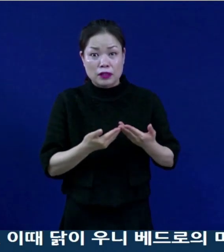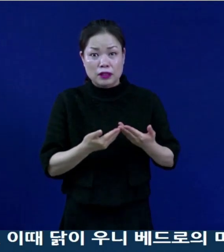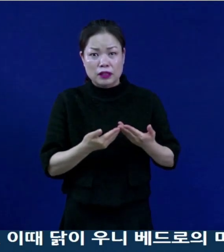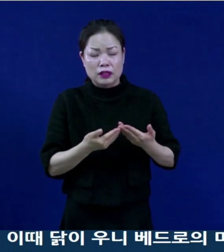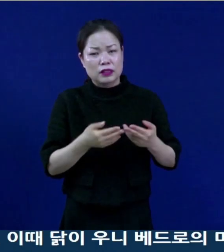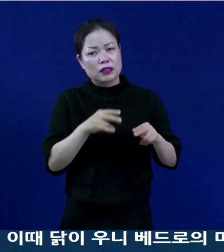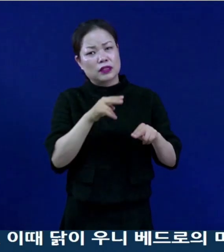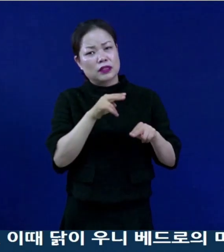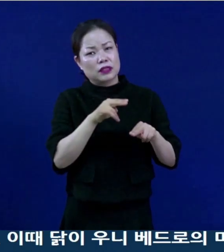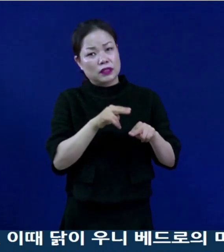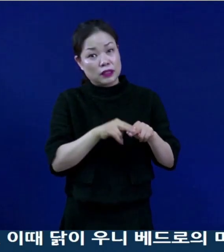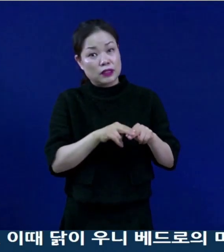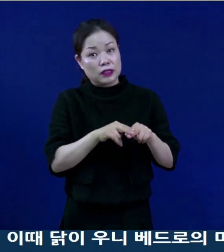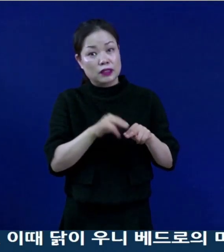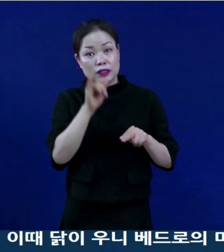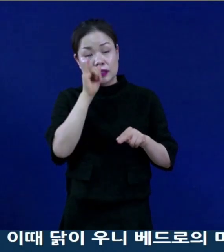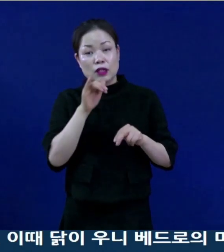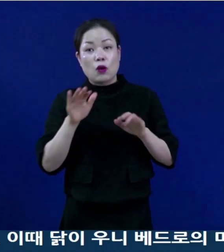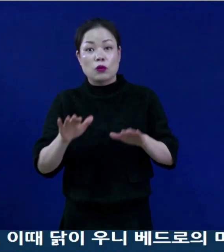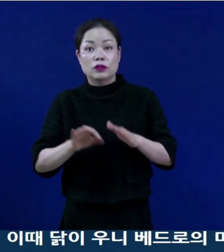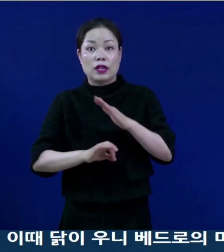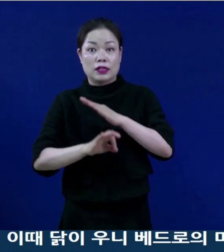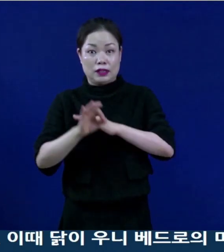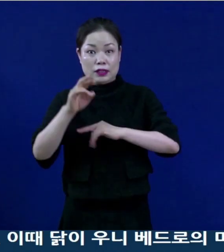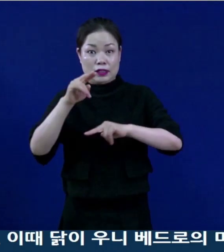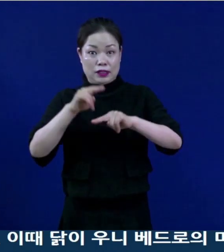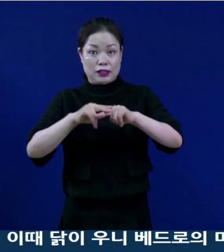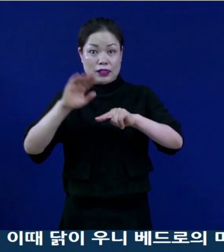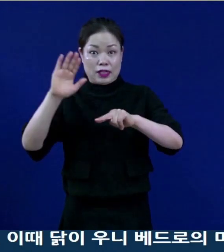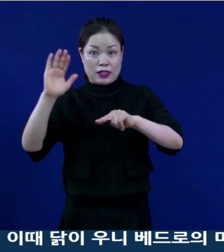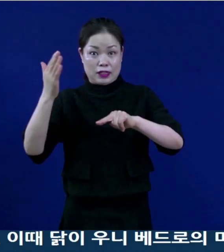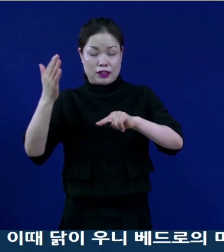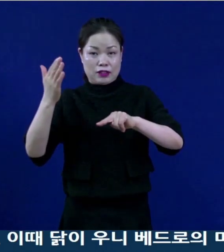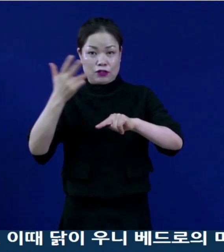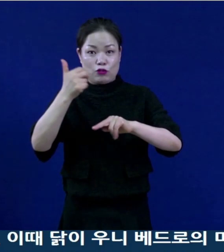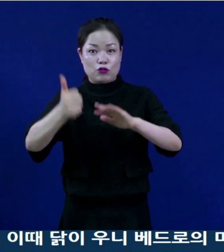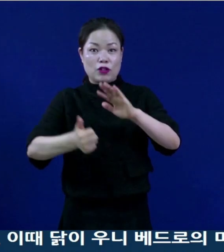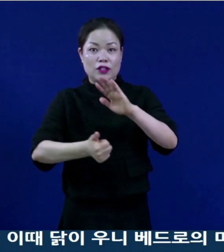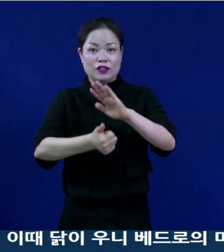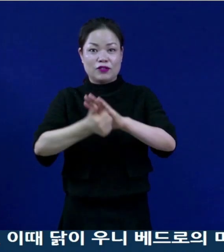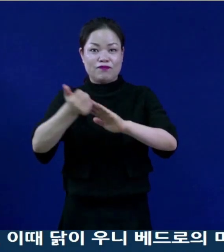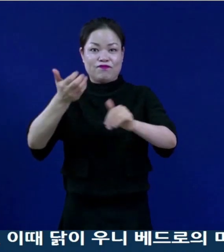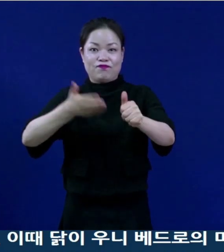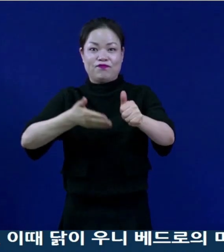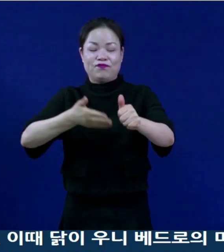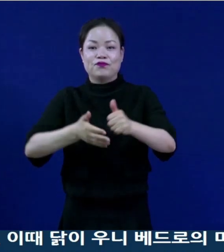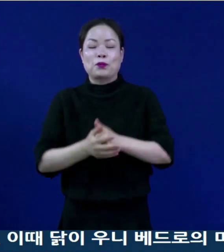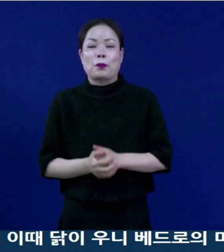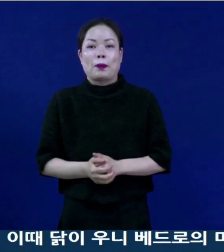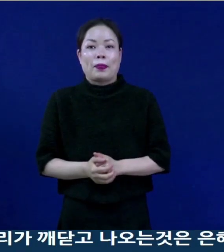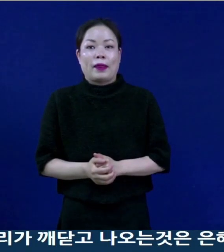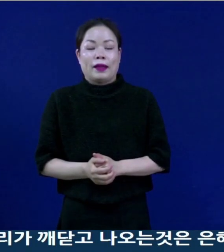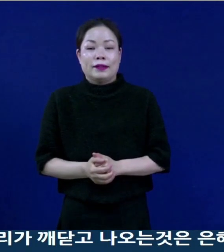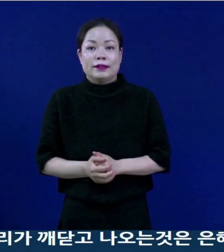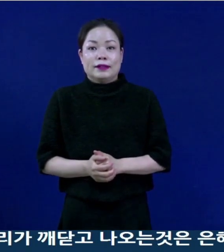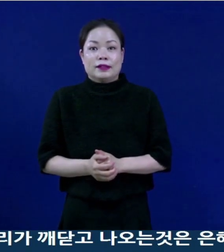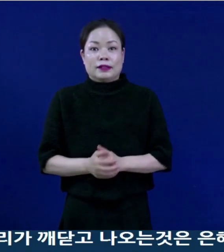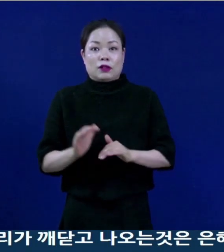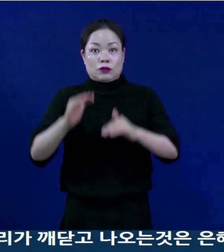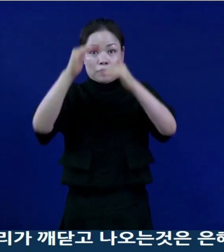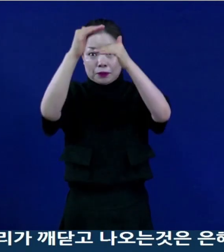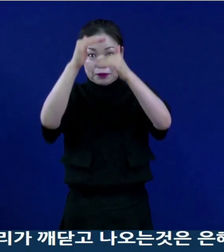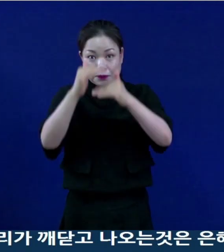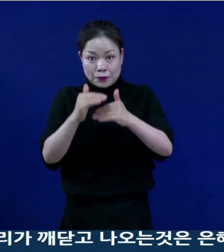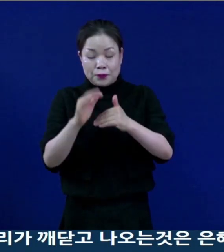그런 자리에 나갈 수 있는 거죠. 오늘 아침 그런 자리가 되기를 또한 주 안에서 소망합니다. 오늘 본문을 보게